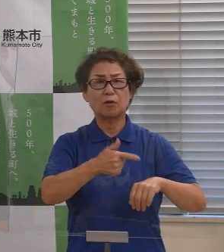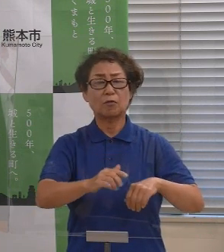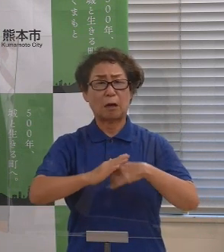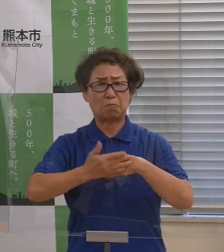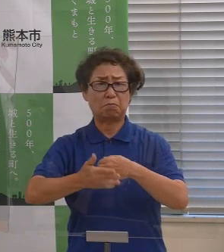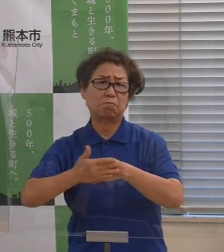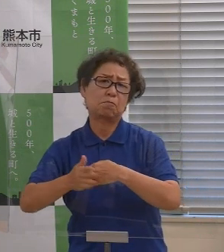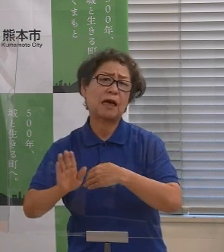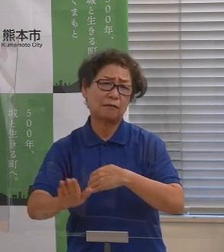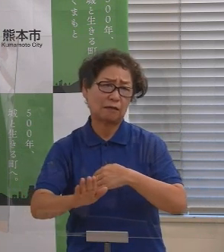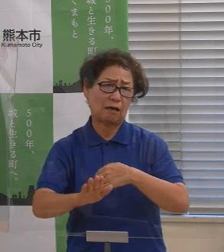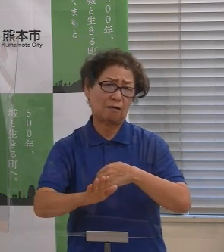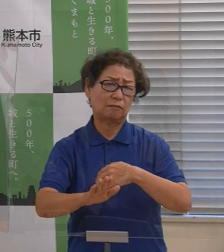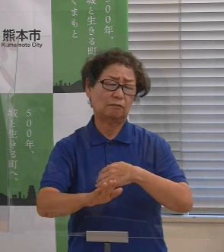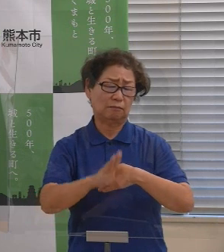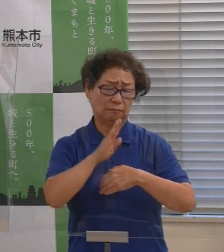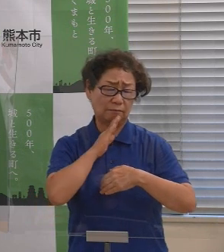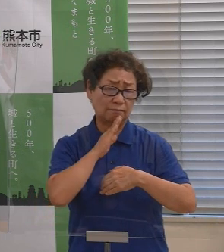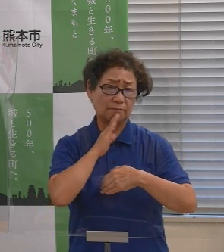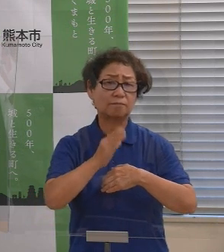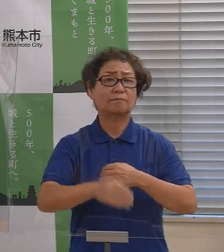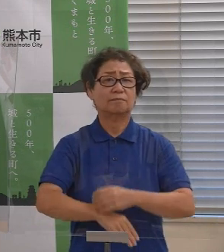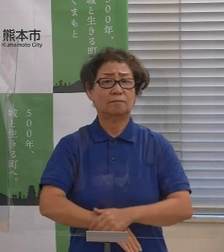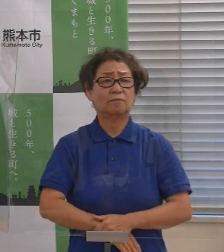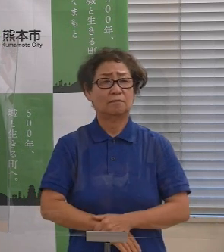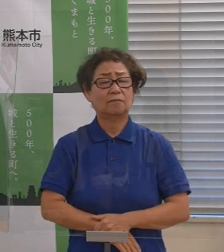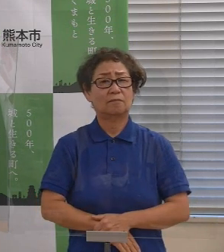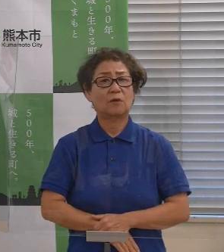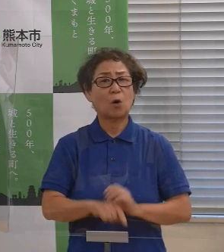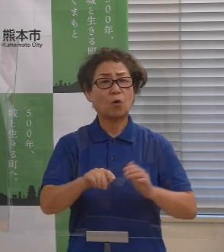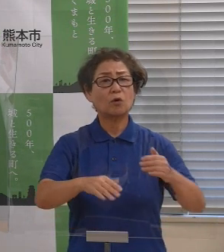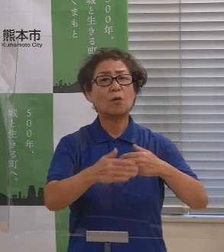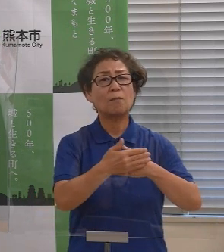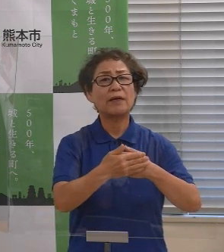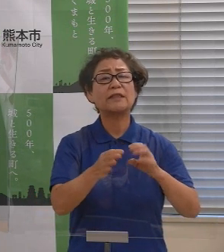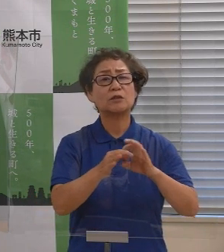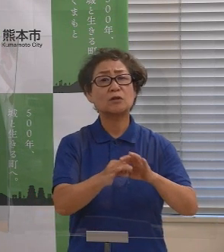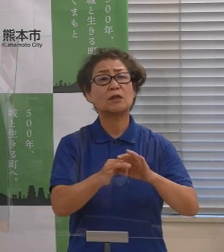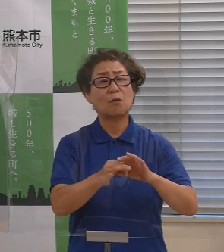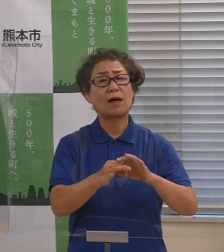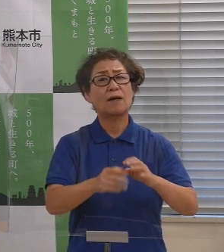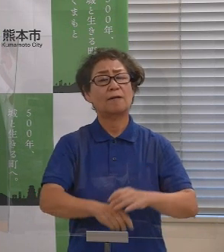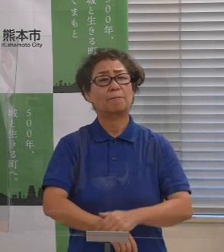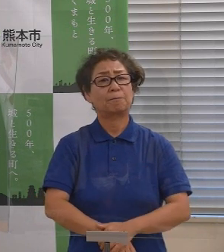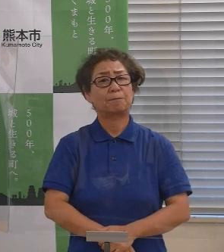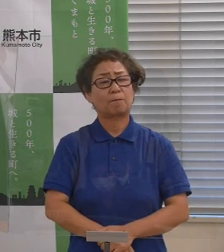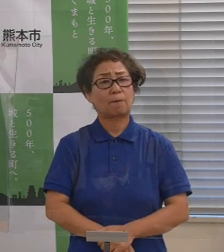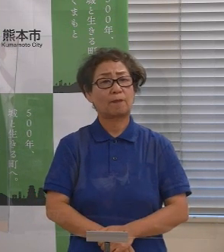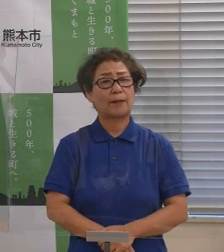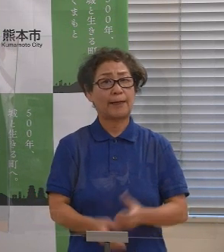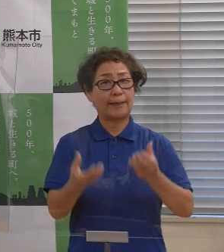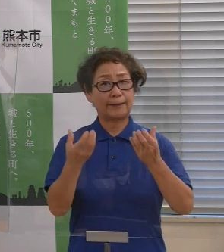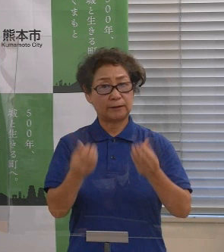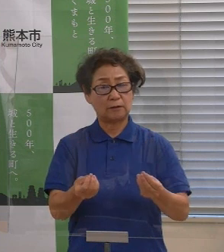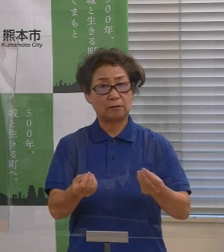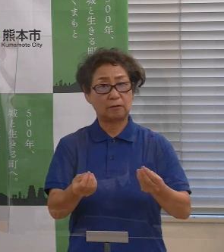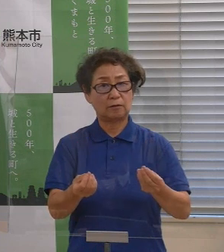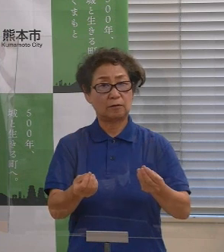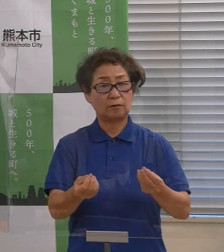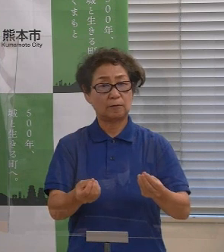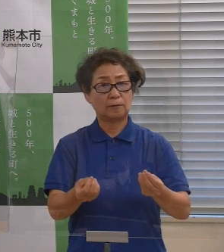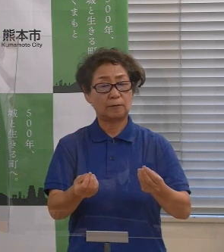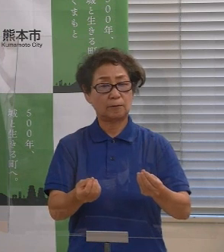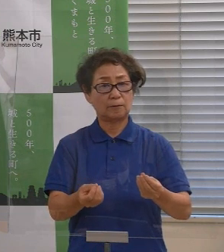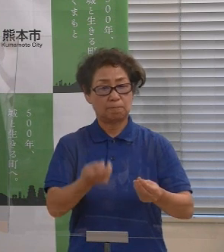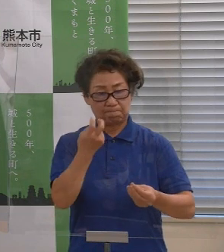が見られたということでありますので、ここら辺についての徹底をですね、これから